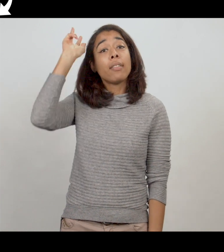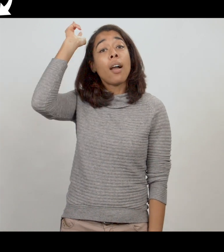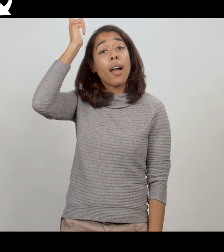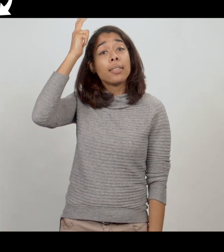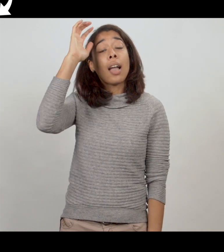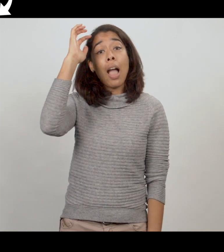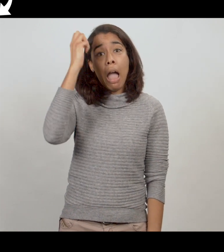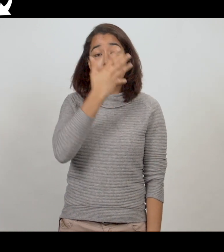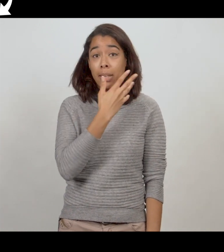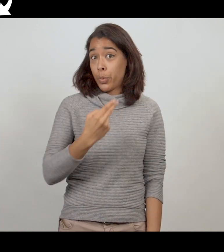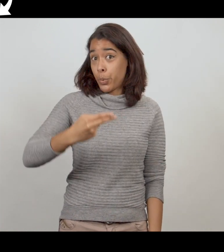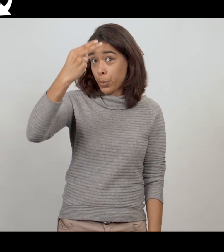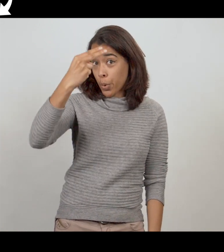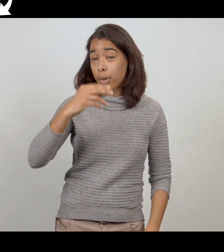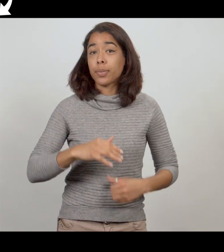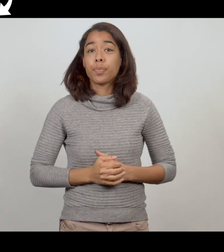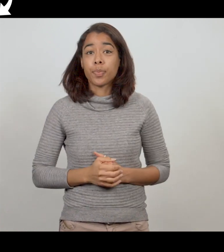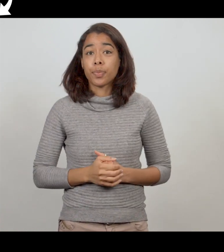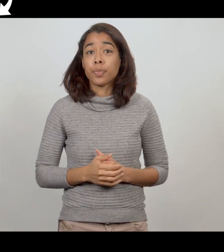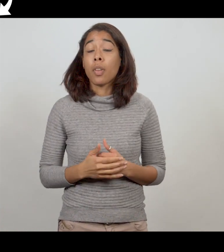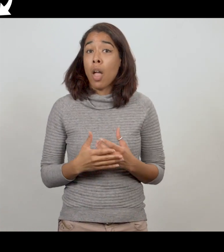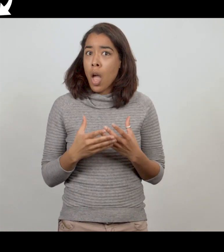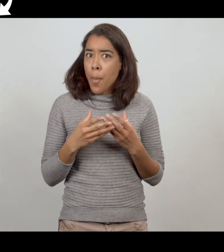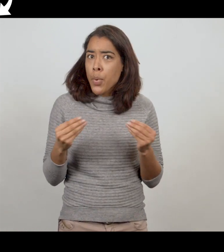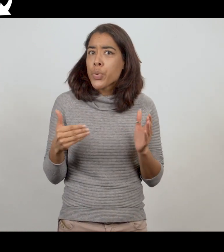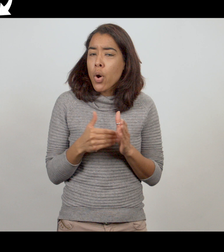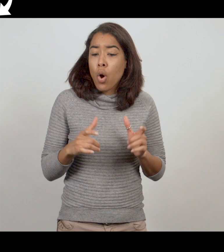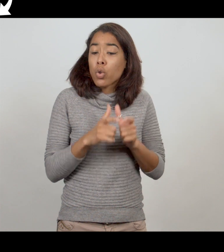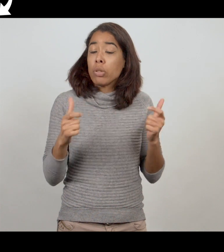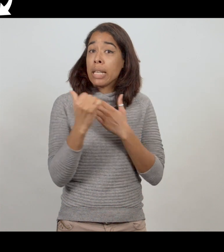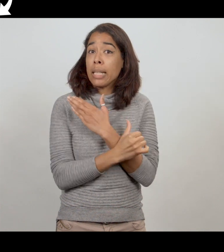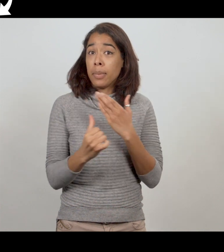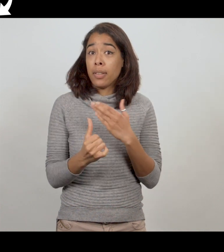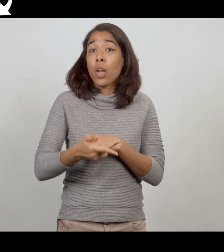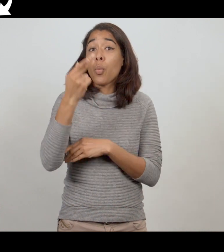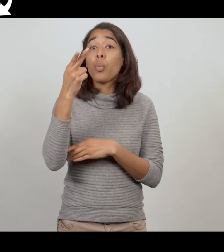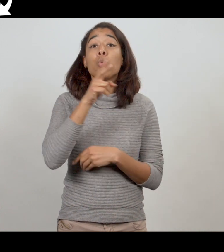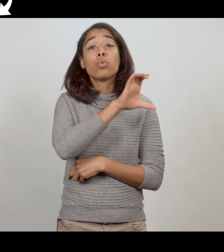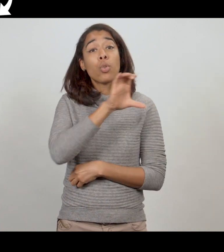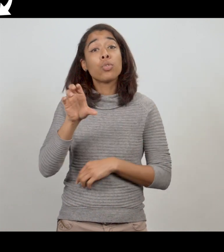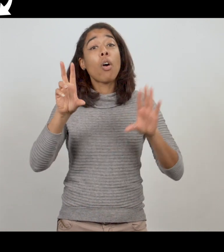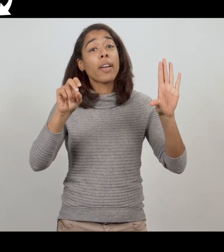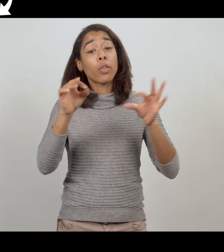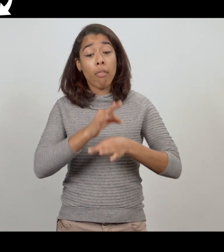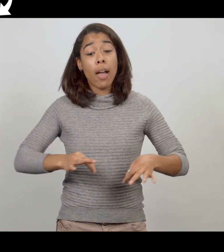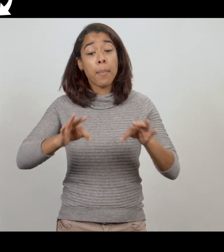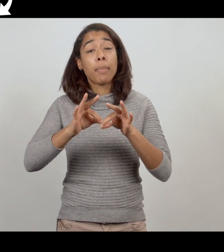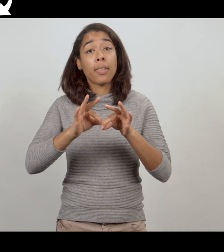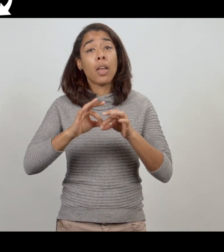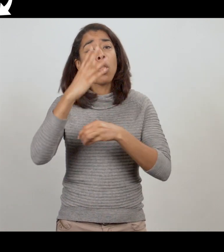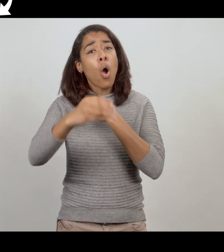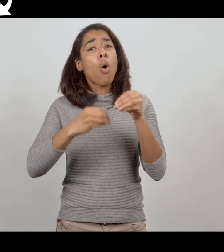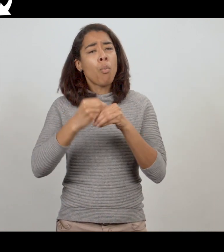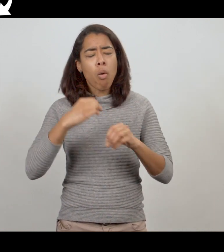Nord. Encore aujourd'hui, les sociétés bibliques dans plus de 180 pays à travers